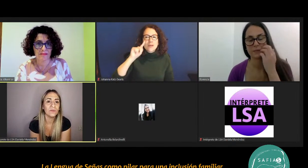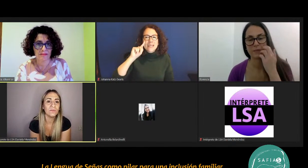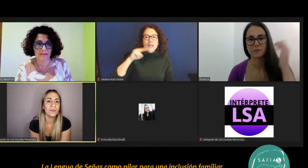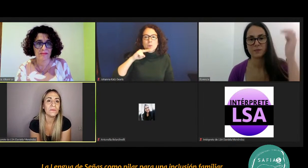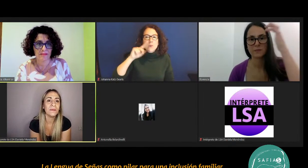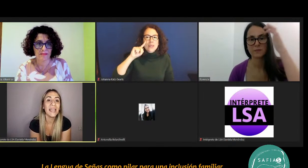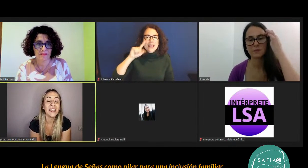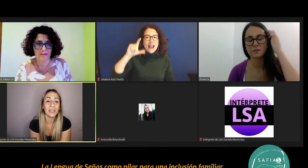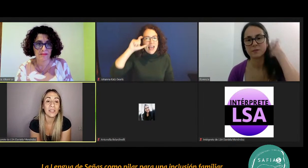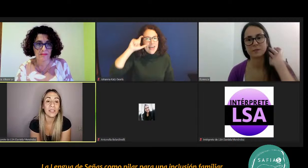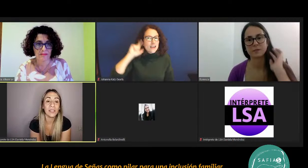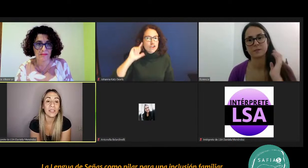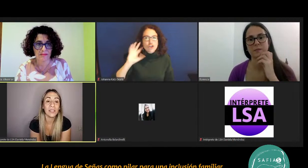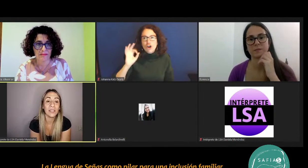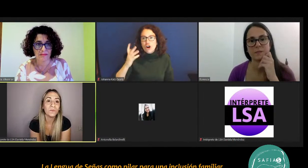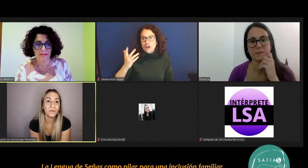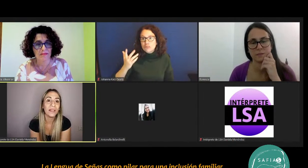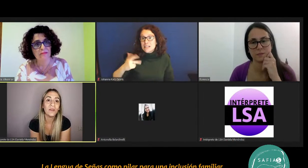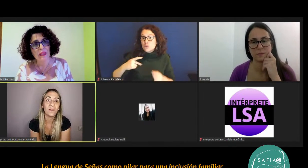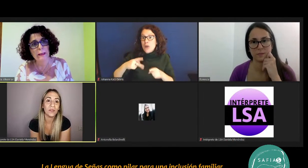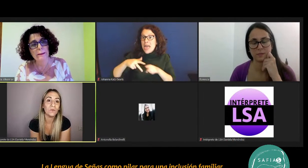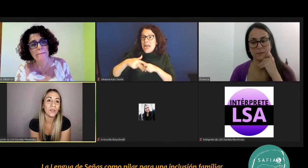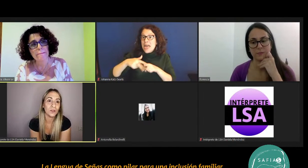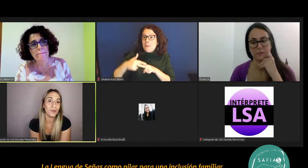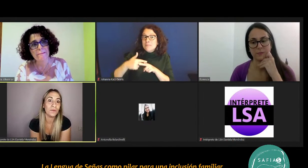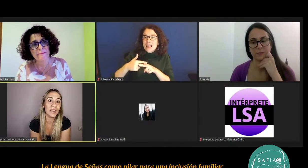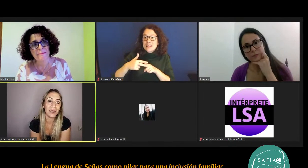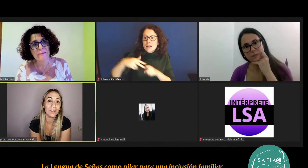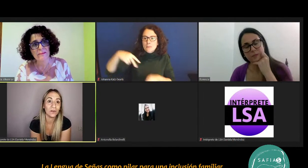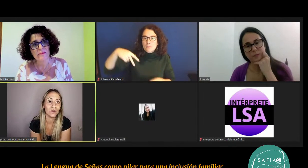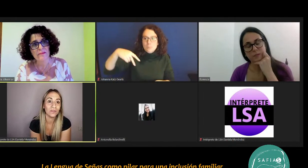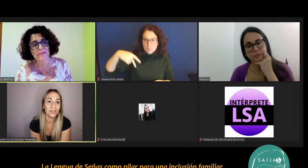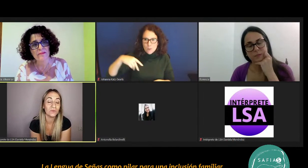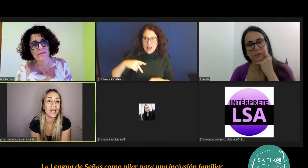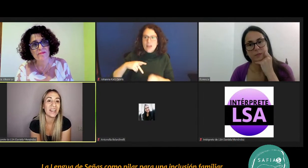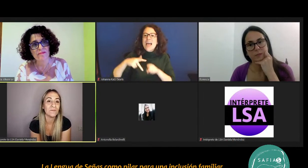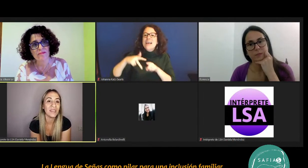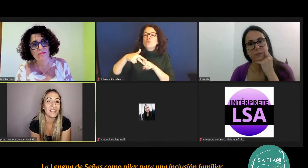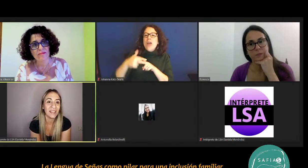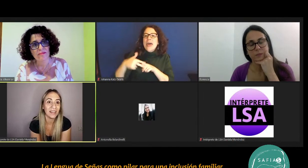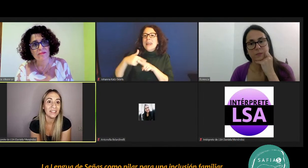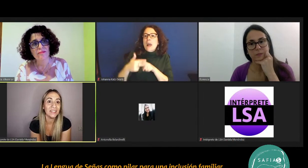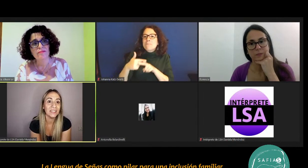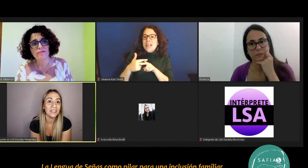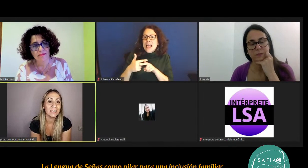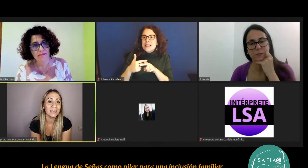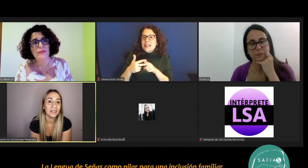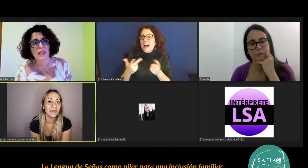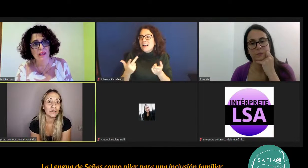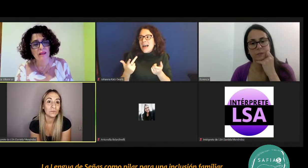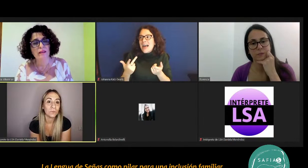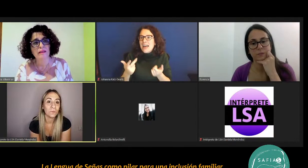Es un privilegio, esto es un privilegio, es nuestro privilegio, ¿sí? Es una herramienta